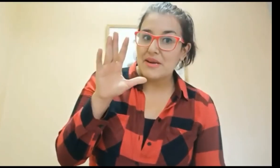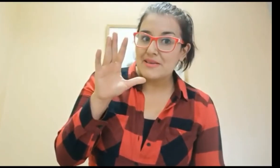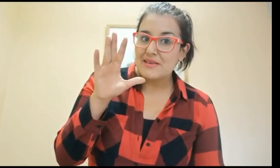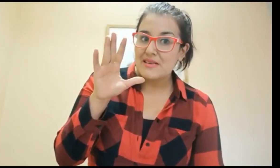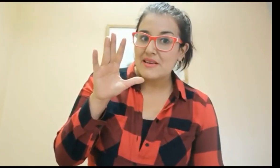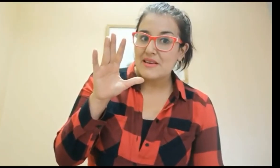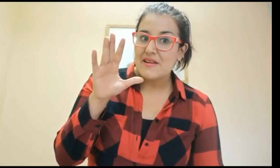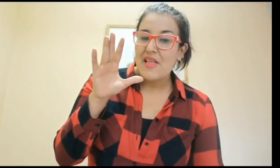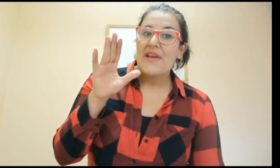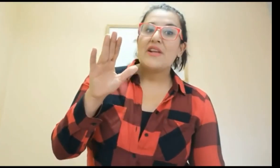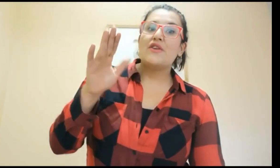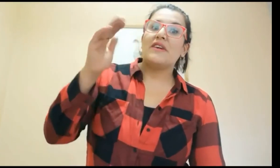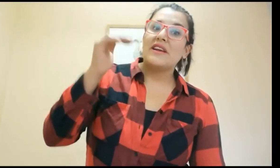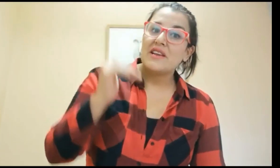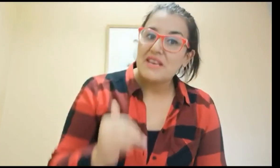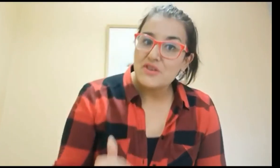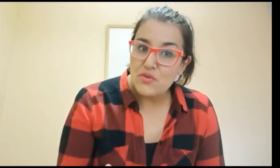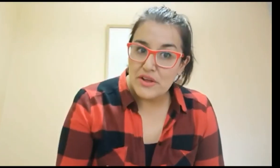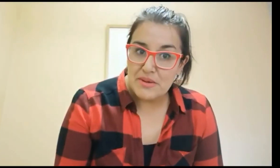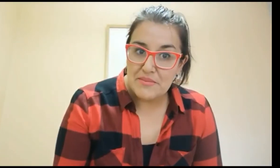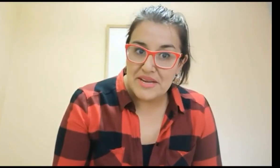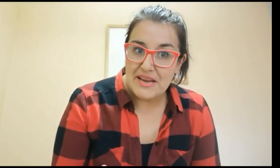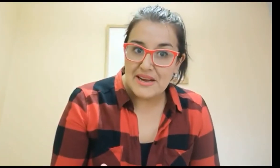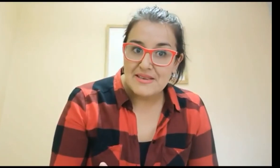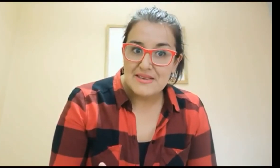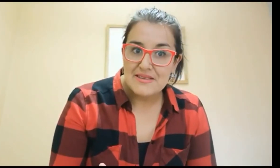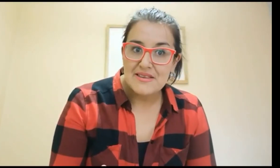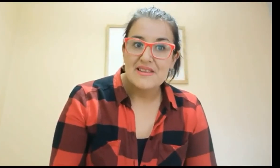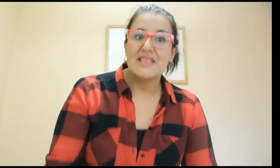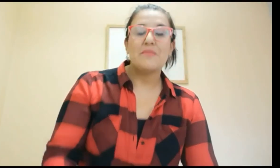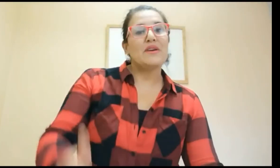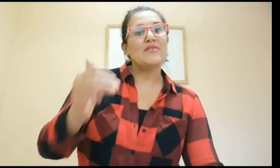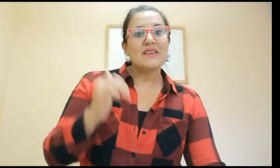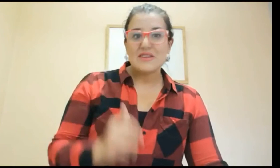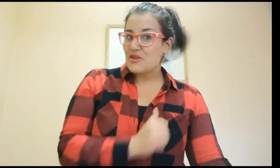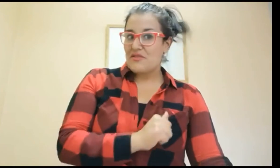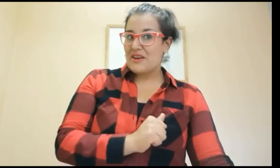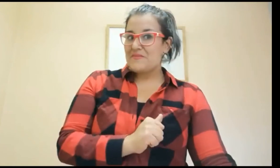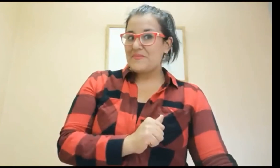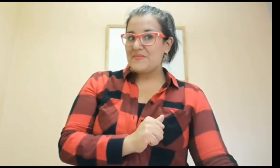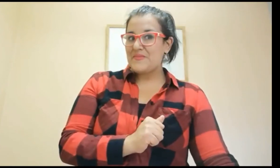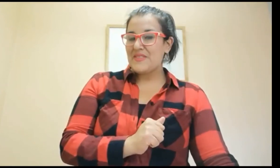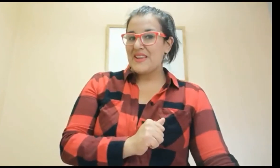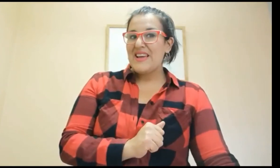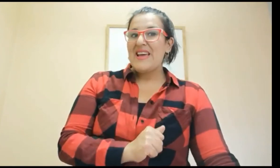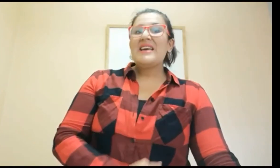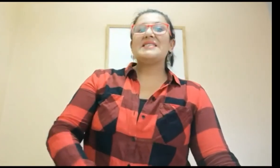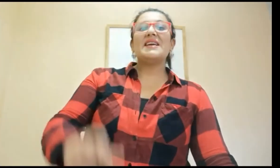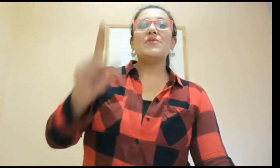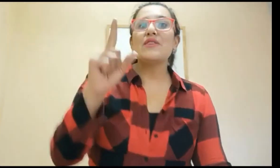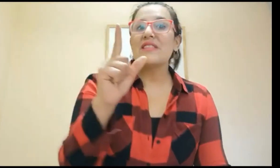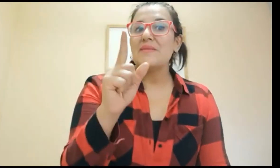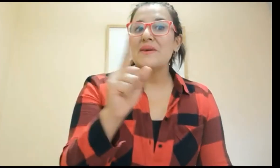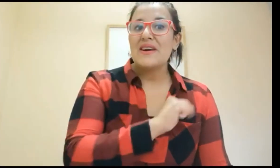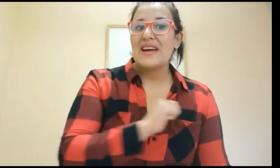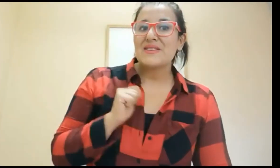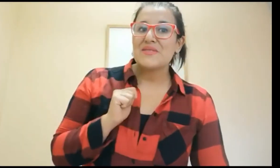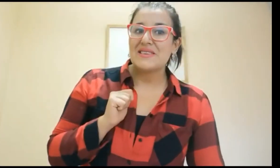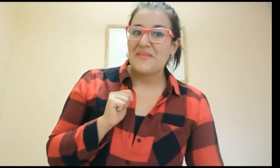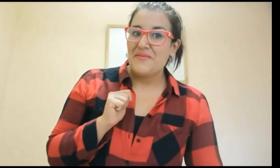problemas, los van a escribir en su cuaderno de matemáticas y después los van a resolver. Y el último es un